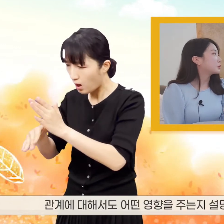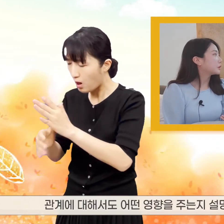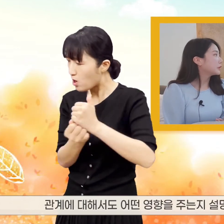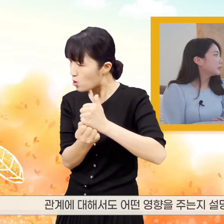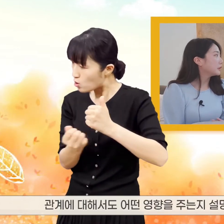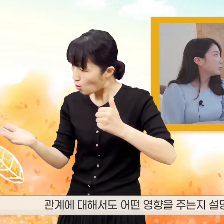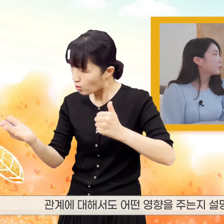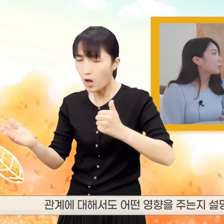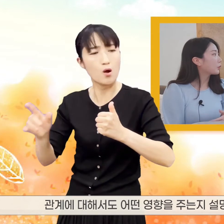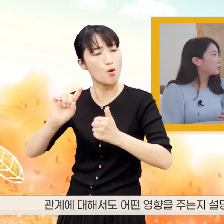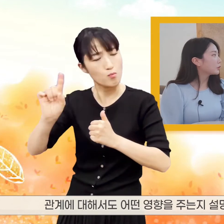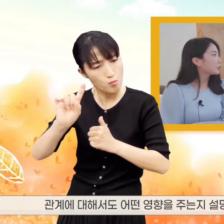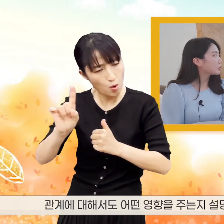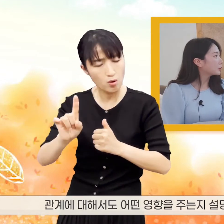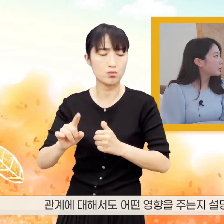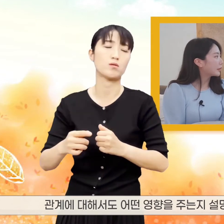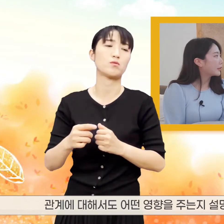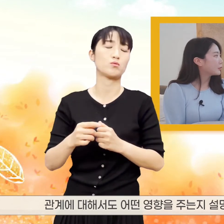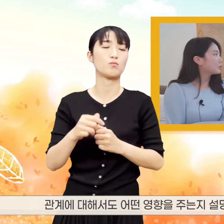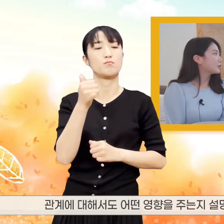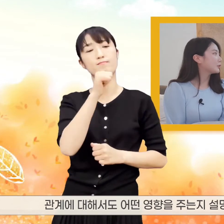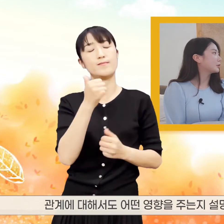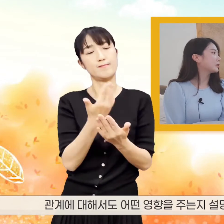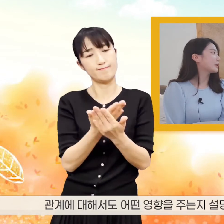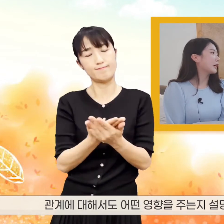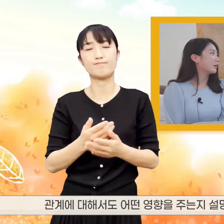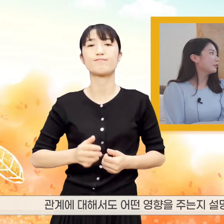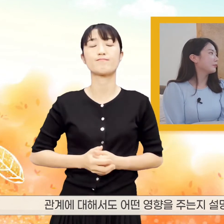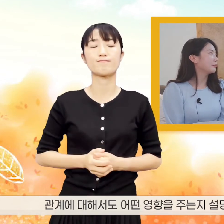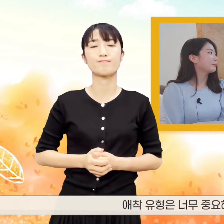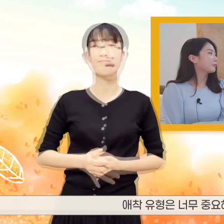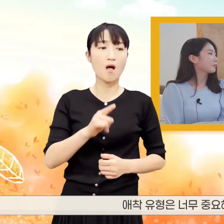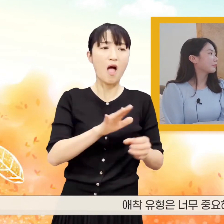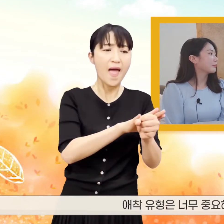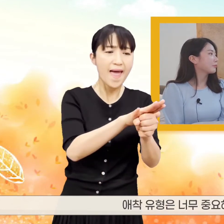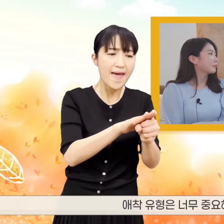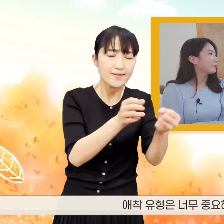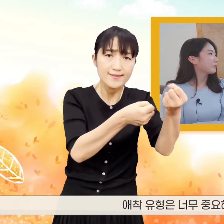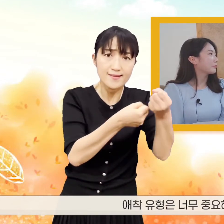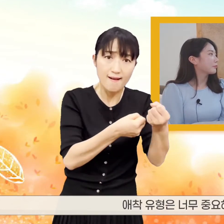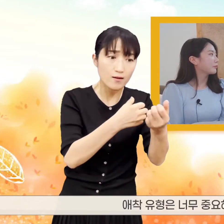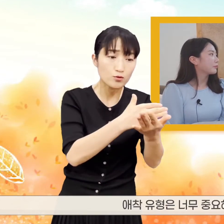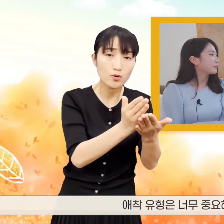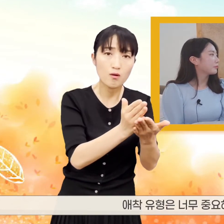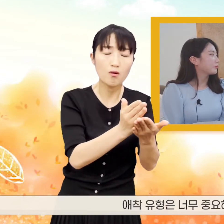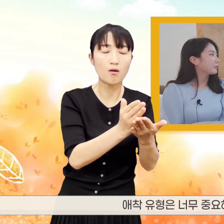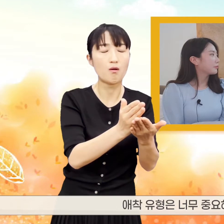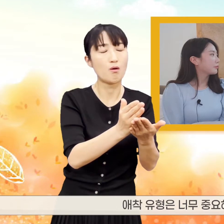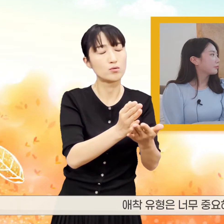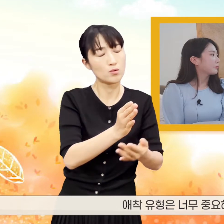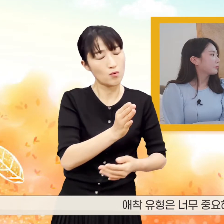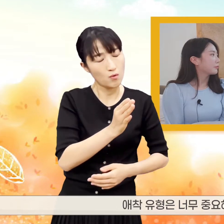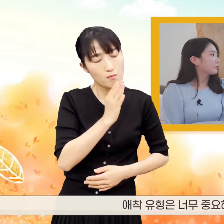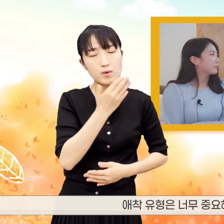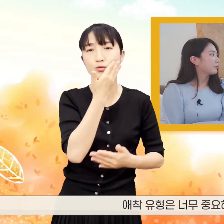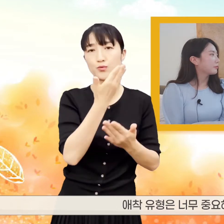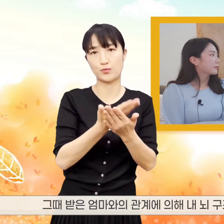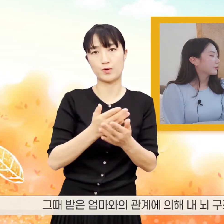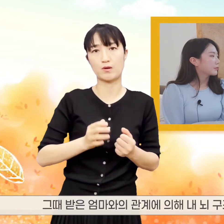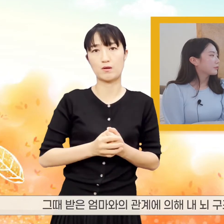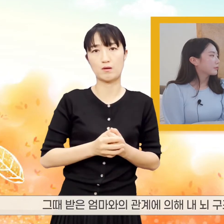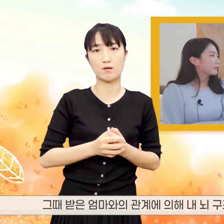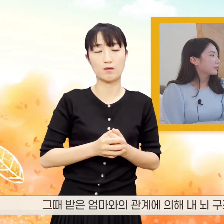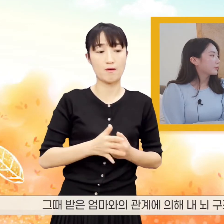영향을 주는지 네. 이런 것들 조금 안내해 주실 수 있을까요? 네. 이 애착 유형이 정말 너무